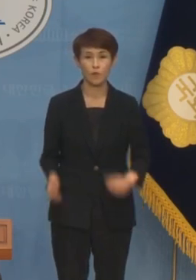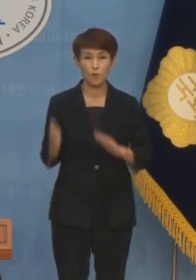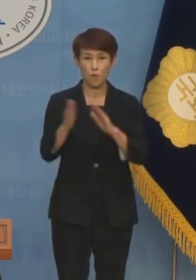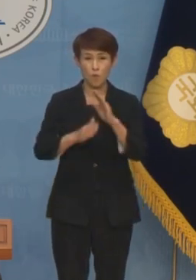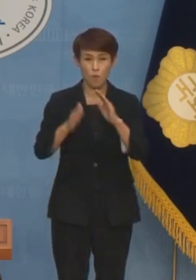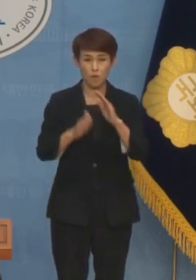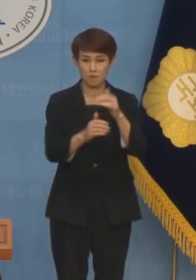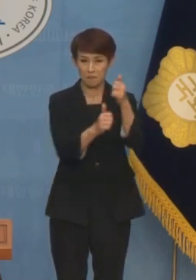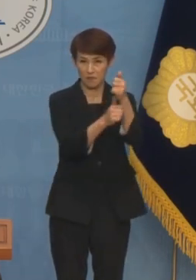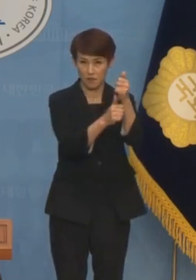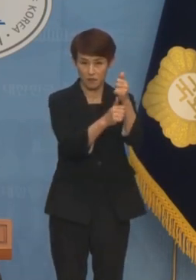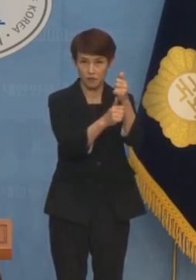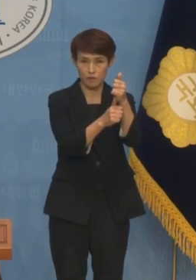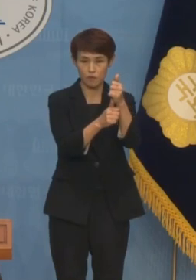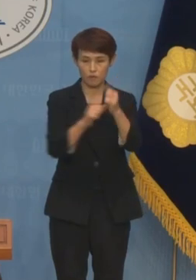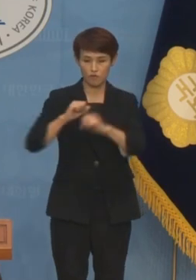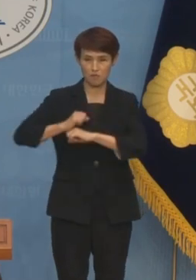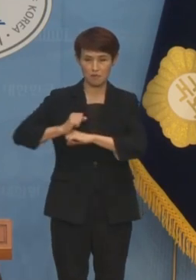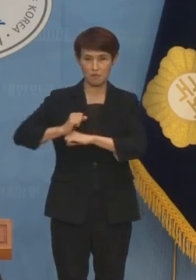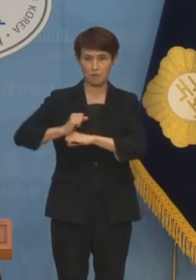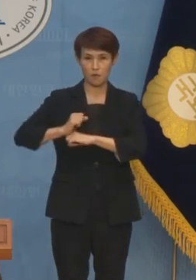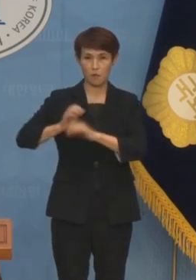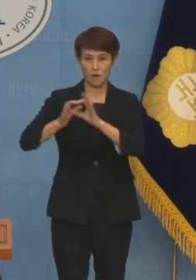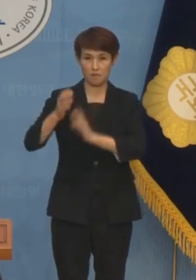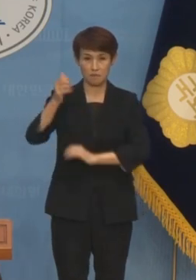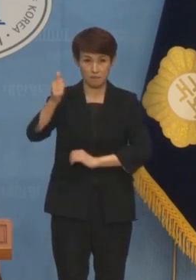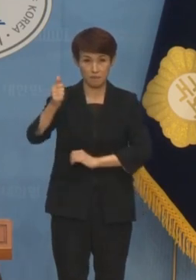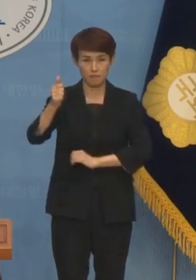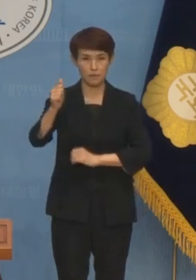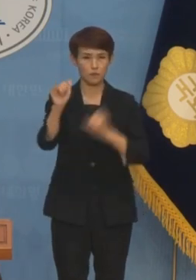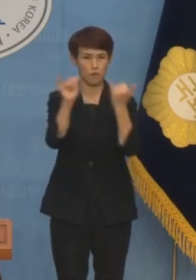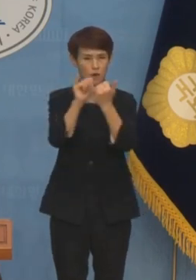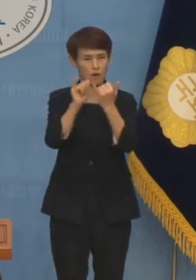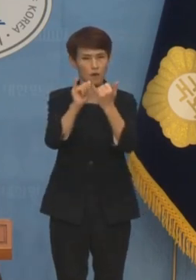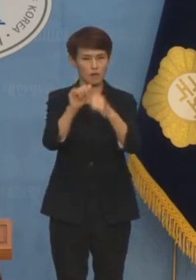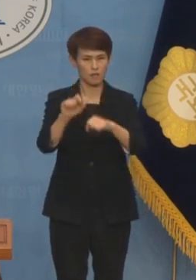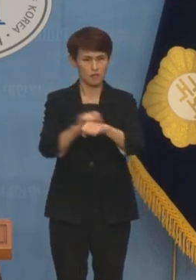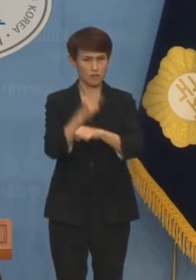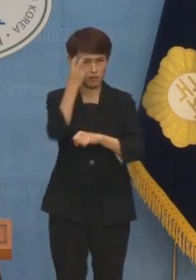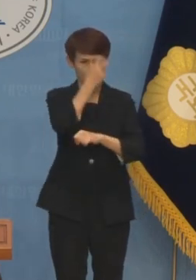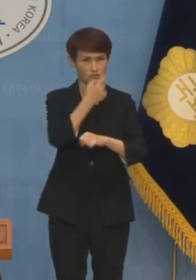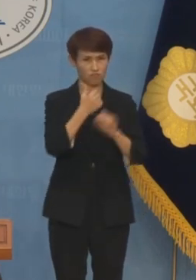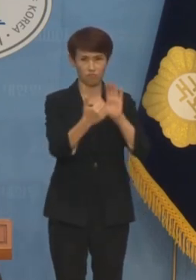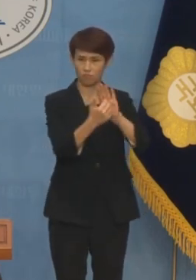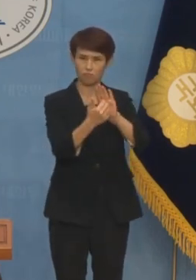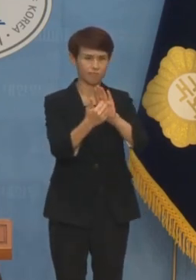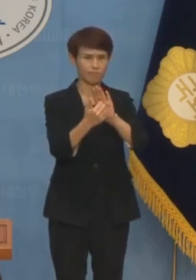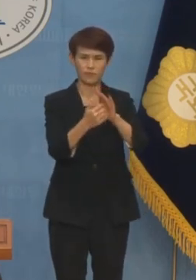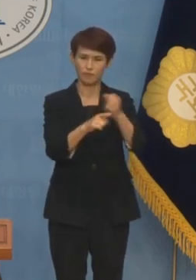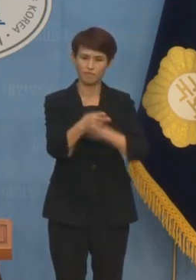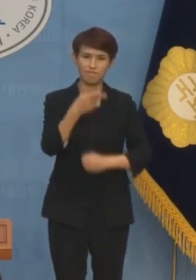공직기강 비서관과 국방부 법무관리관의 통화, 더 이상 특검을 거부할 명분은 없습니다.